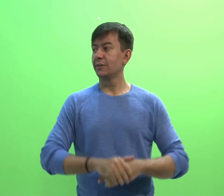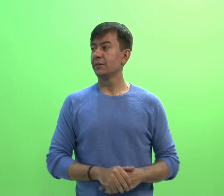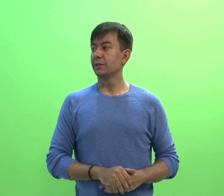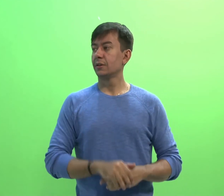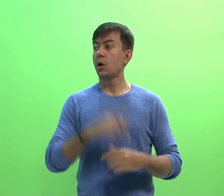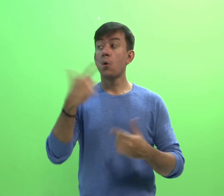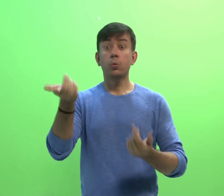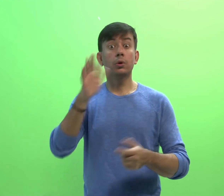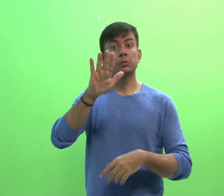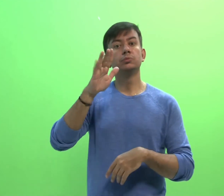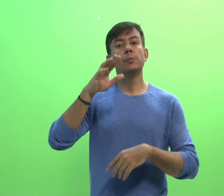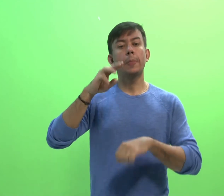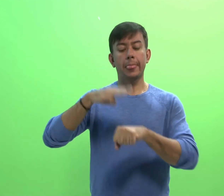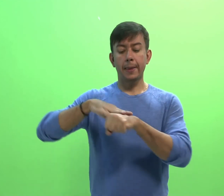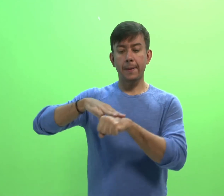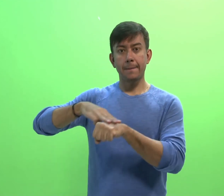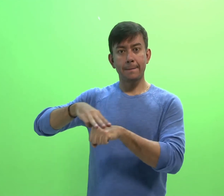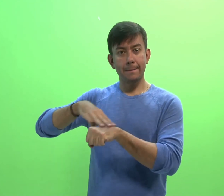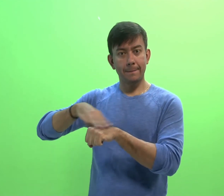em V. Marrom,